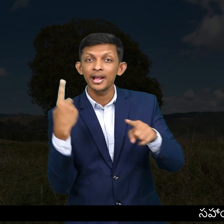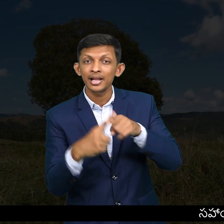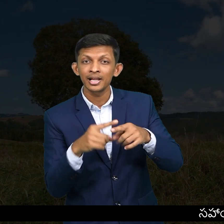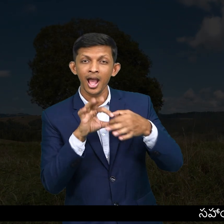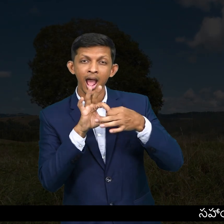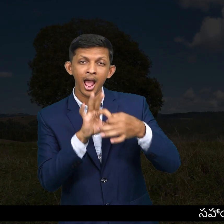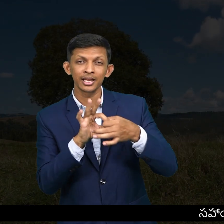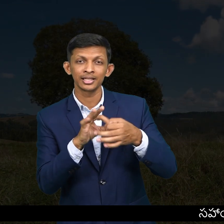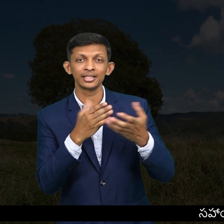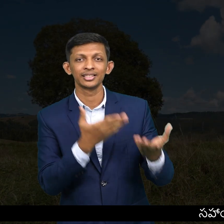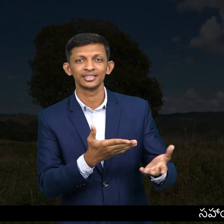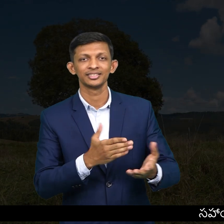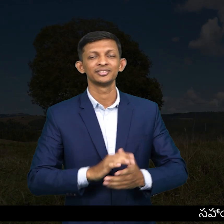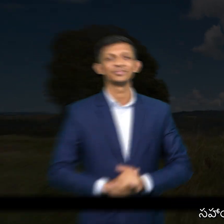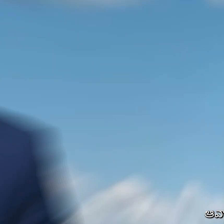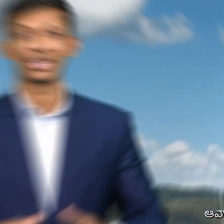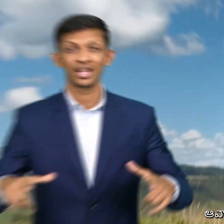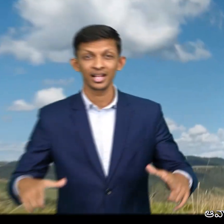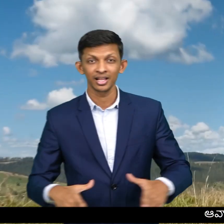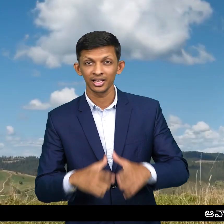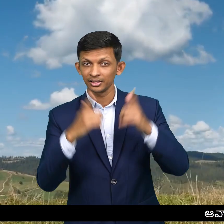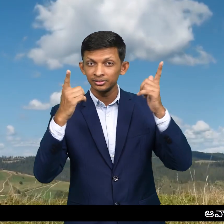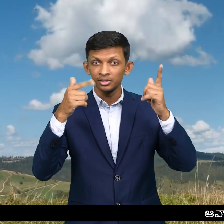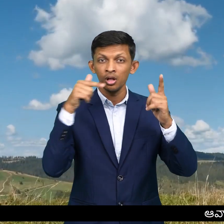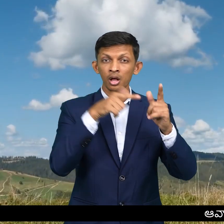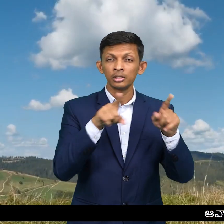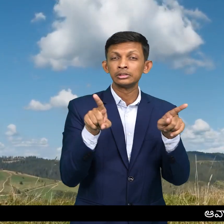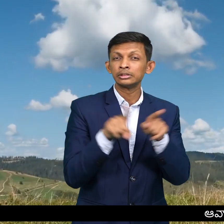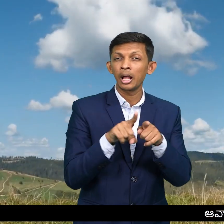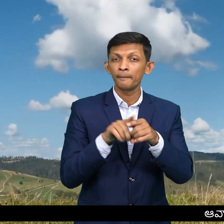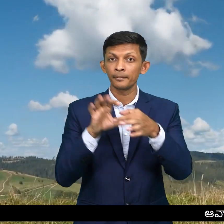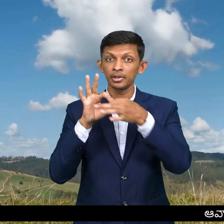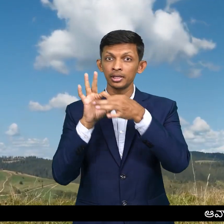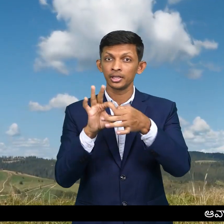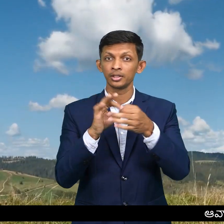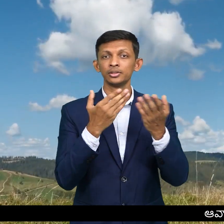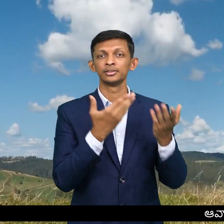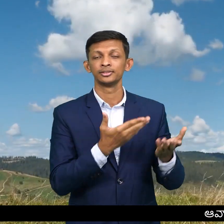జీవించడంలో సహాయపడతాయి. ఆవాసంగా చెట్టు.